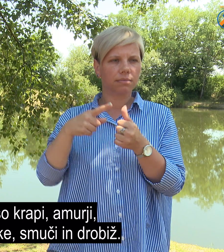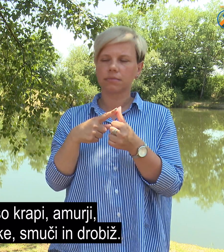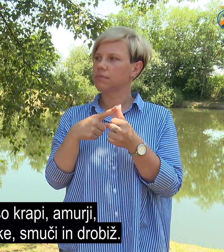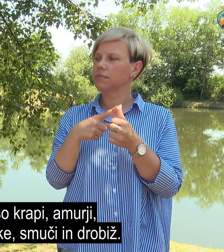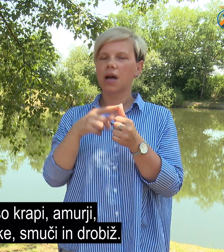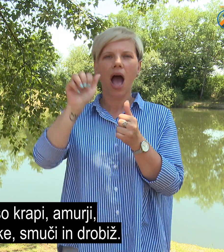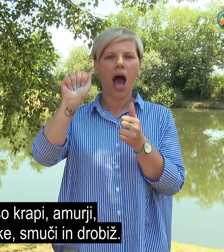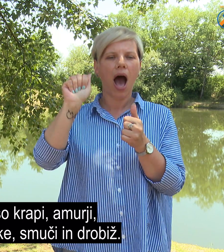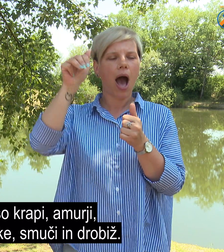amur,